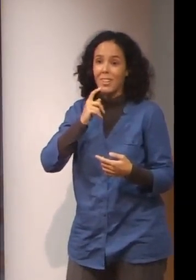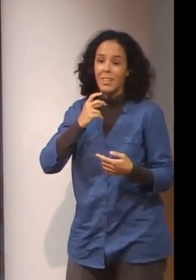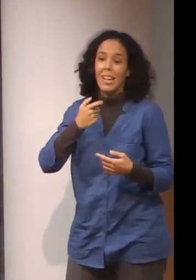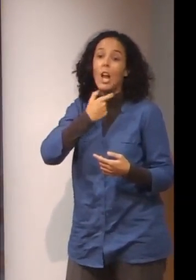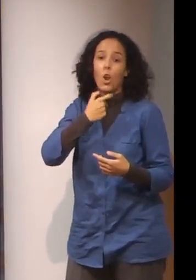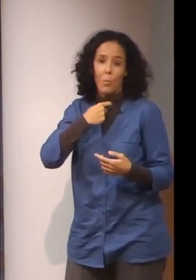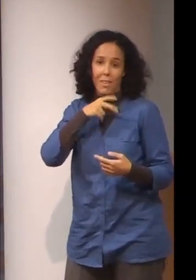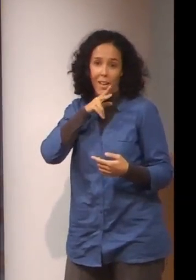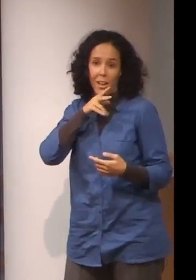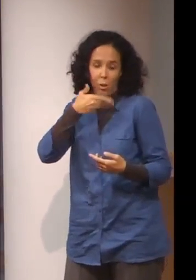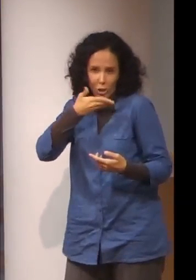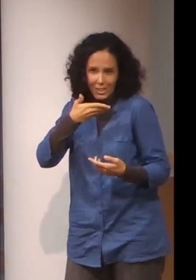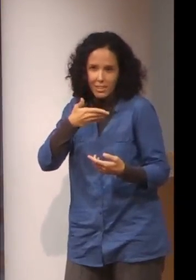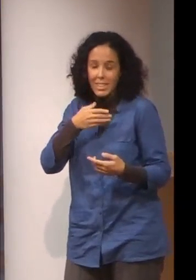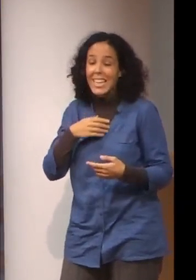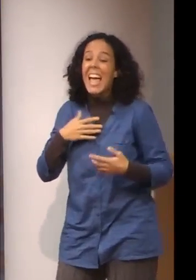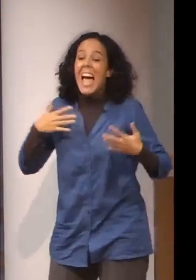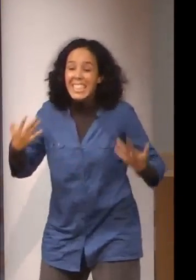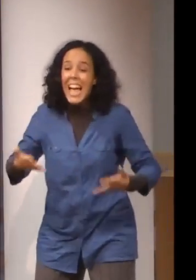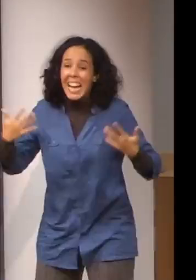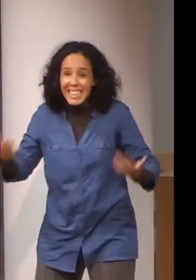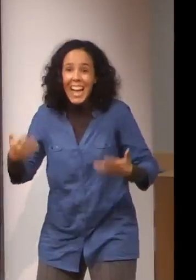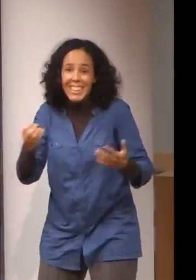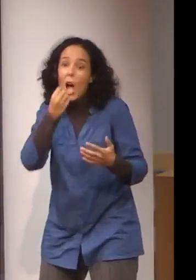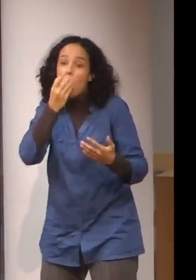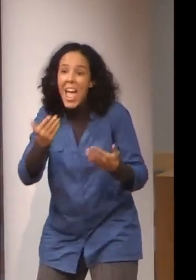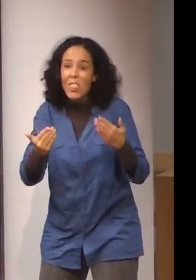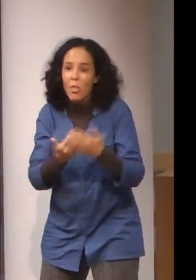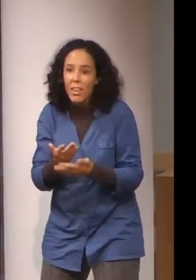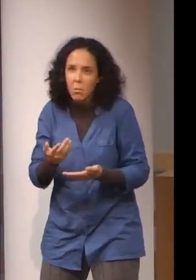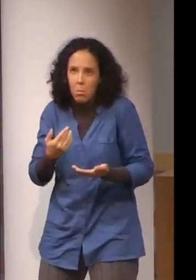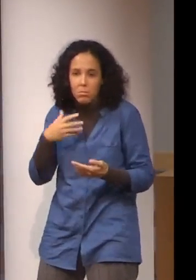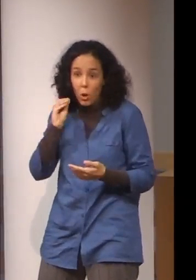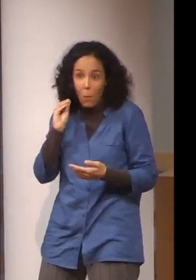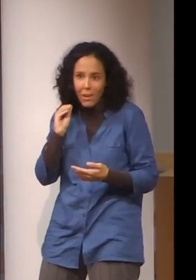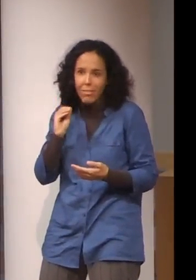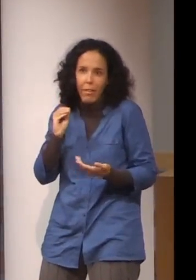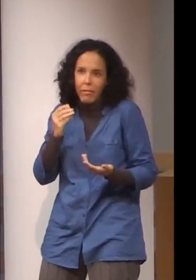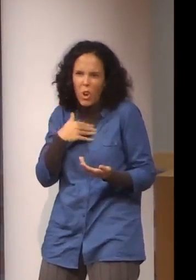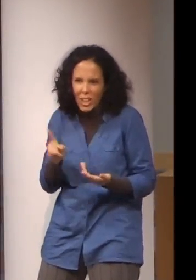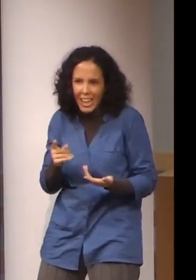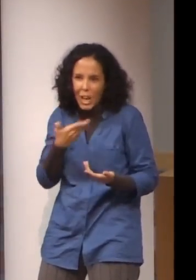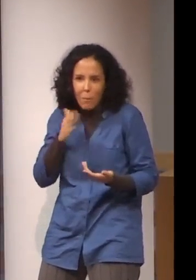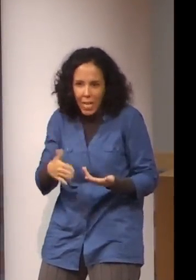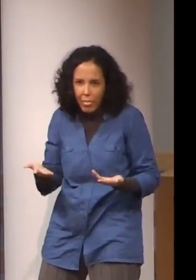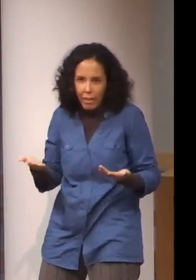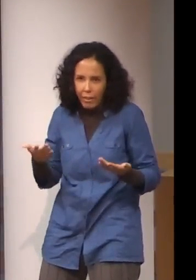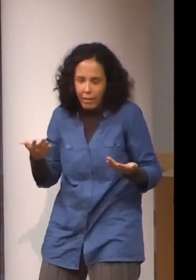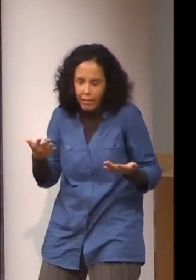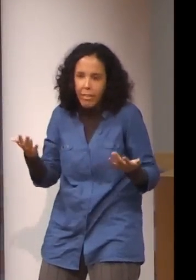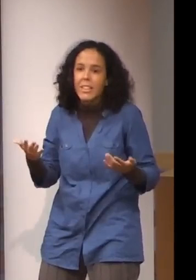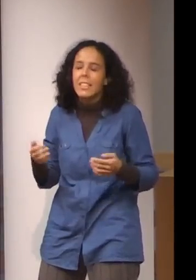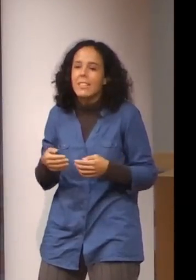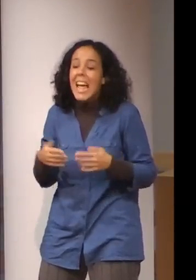cuando un niño sordo va al logopeda y el logopeda le está intentando transmitir, bueno, pues una serie de conocimientos, y por lo que